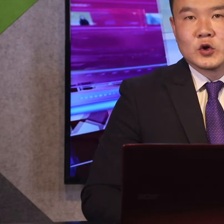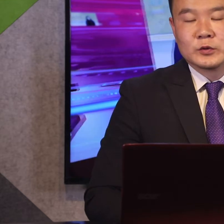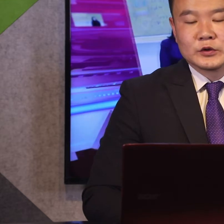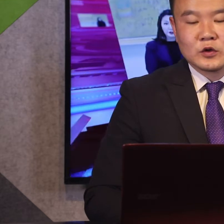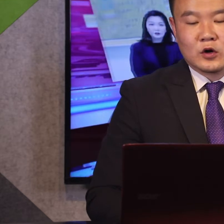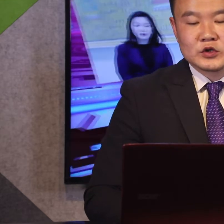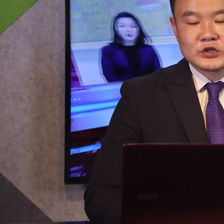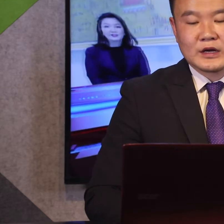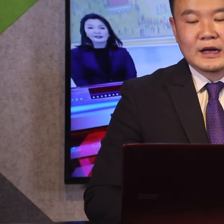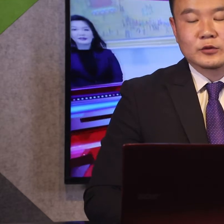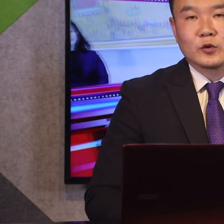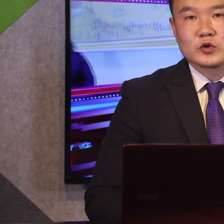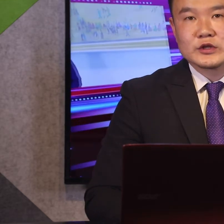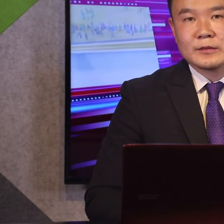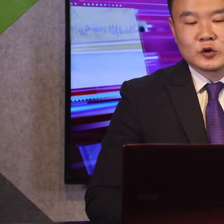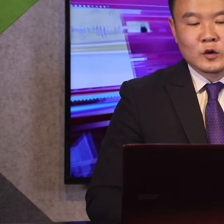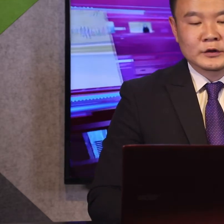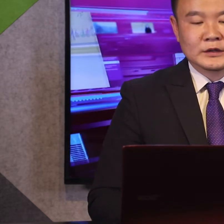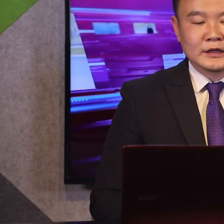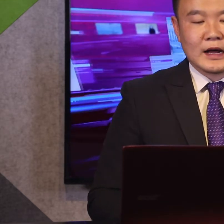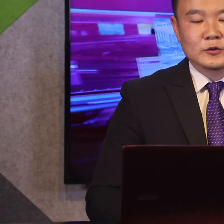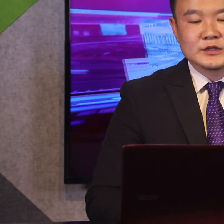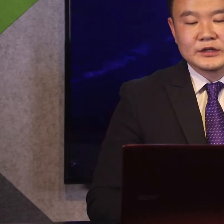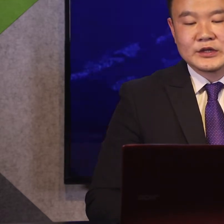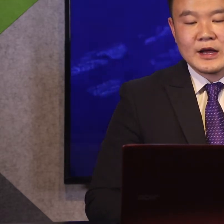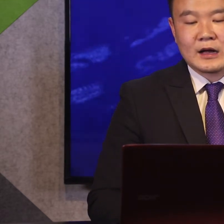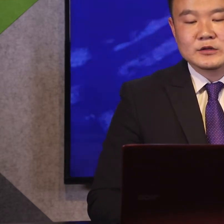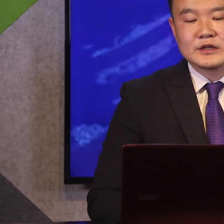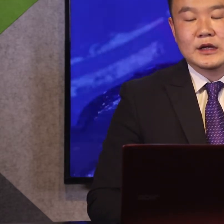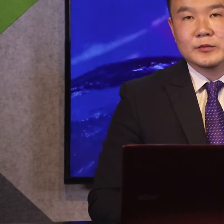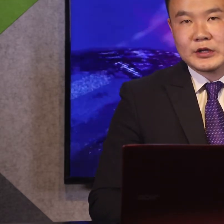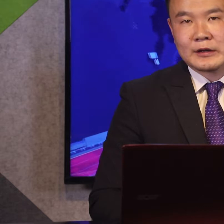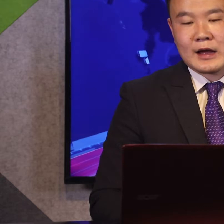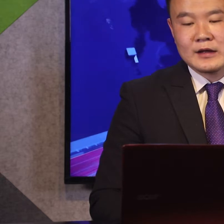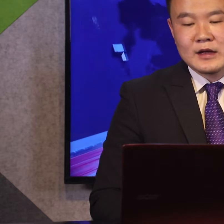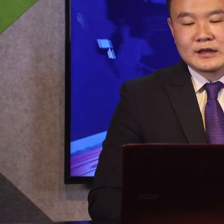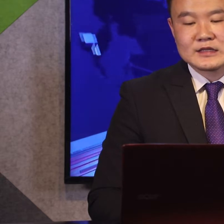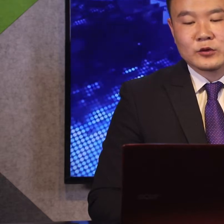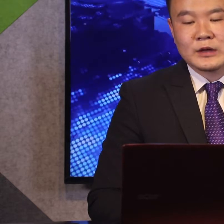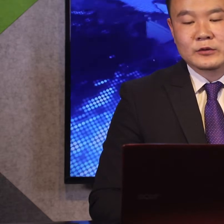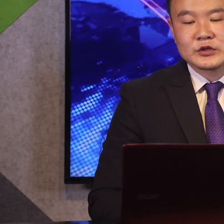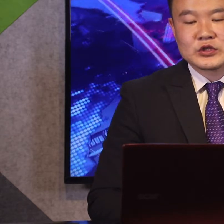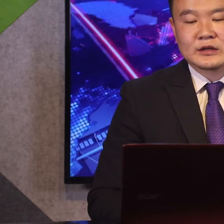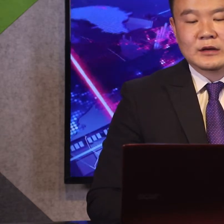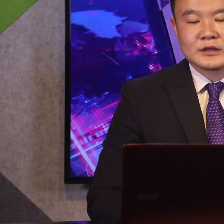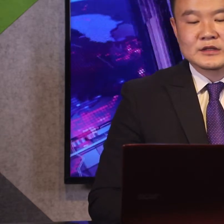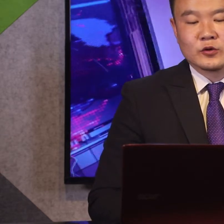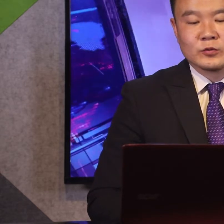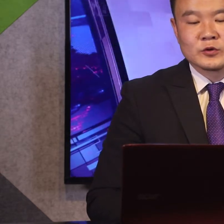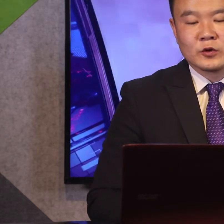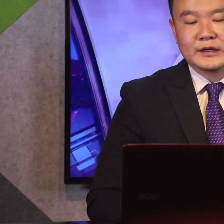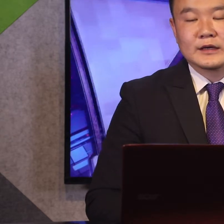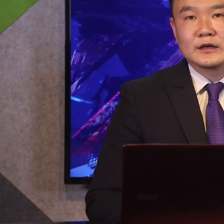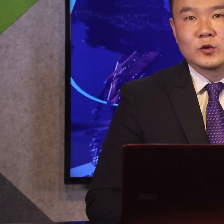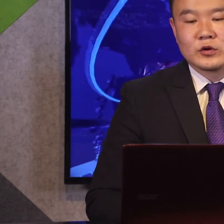Гаднаас зөөвөрлөгдөн орж ирсэн халтурын 38 тохиолдлын 19 нэрэгтэй 19 нь эмэгтэй байна. Насны хувьд 11-аас 65 насны